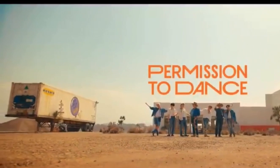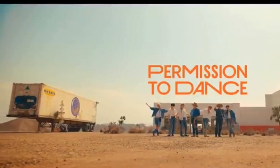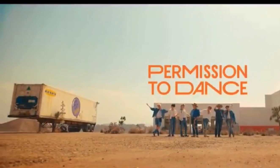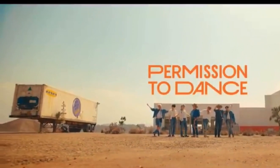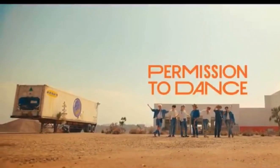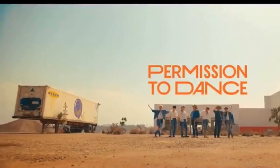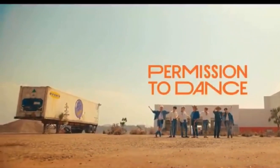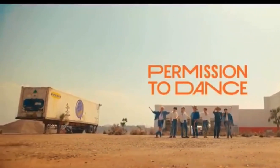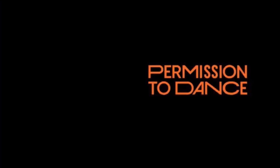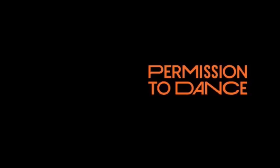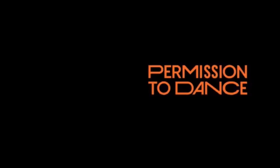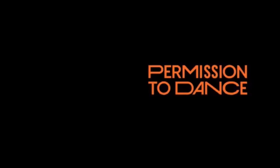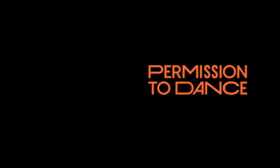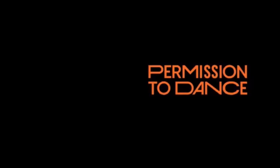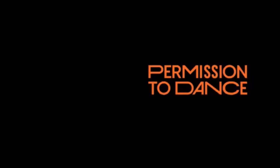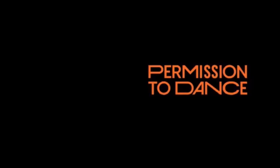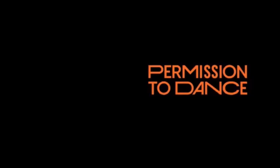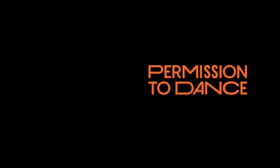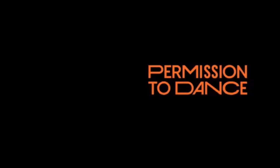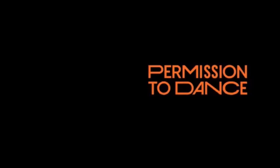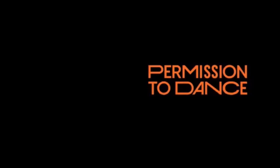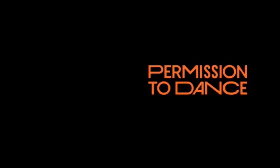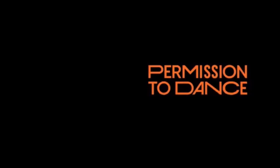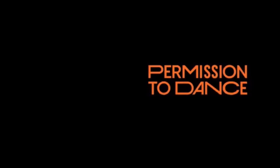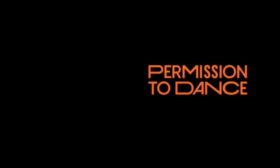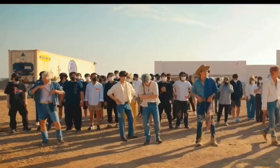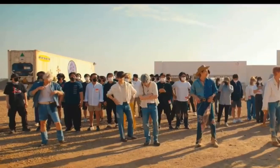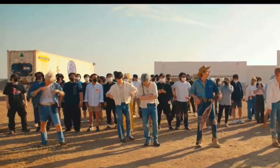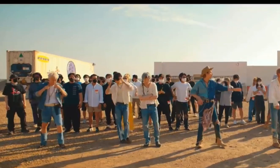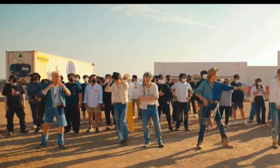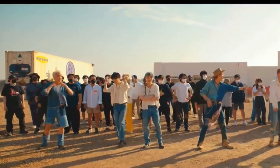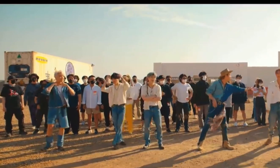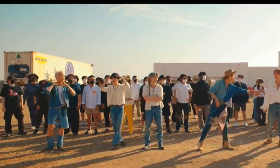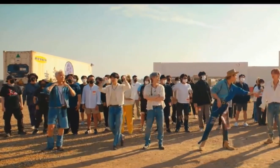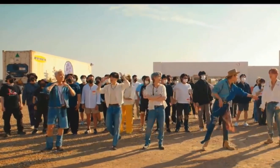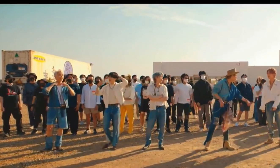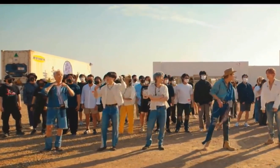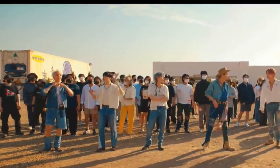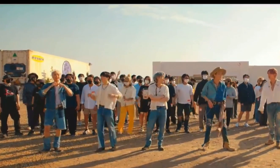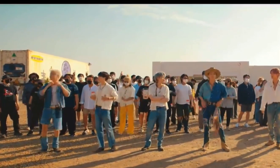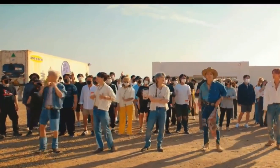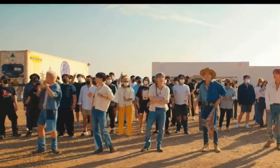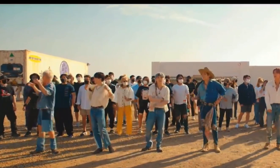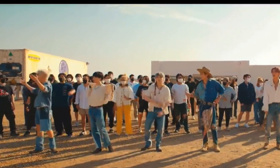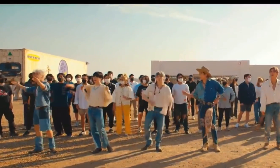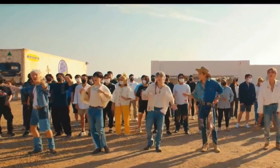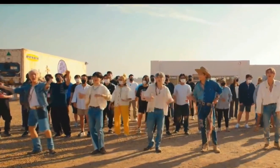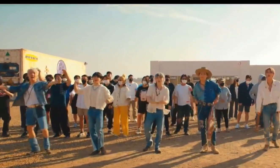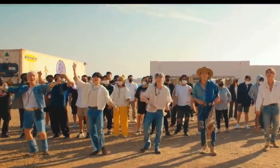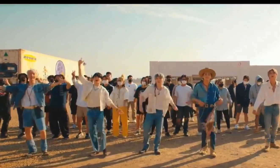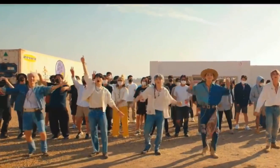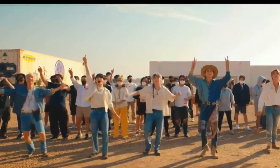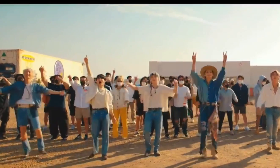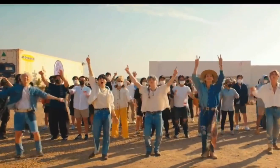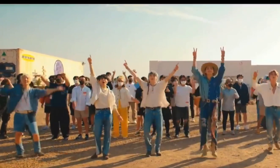Dance integraron el lenguaje de señas ASL en su video y coreografía, creando diversos trendings